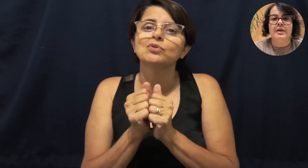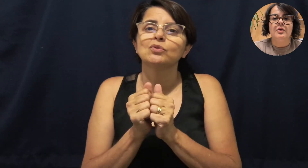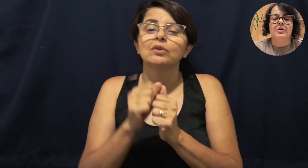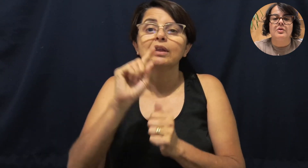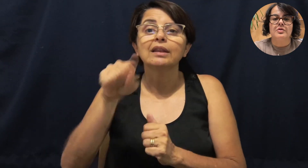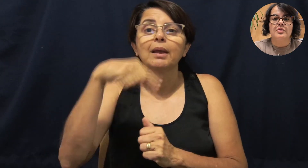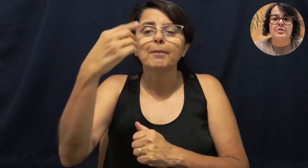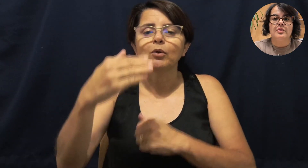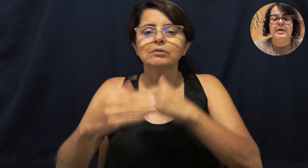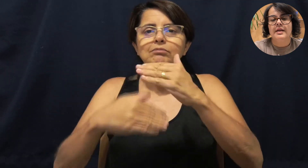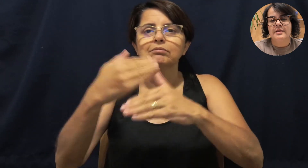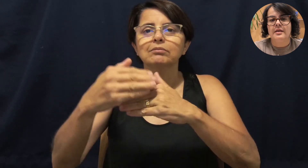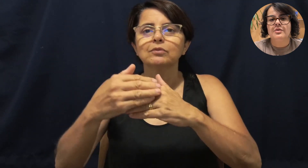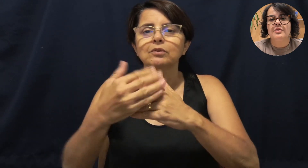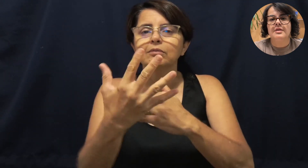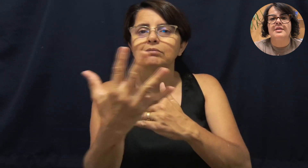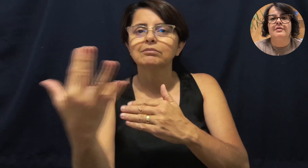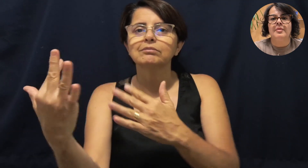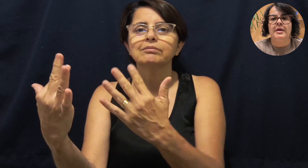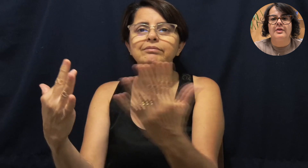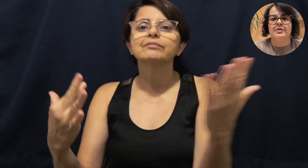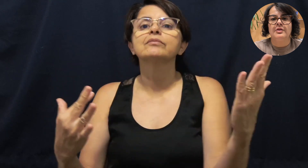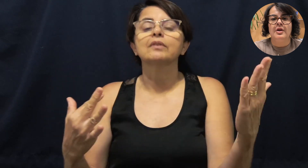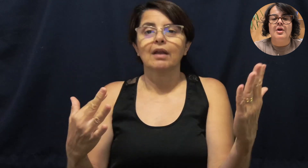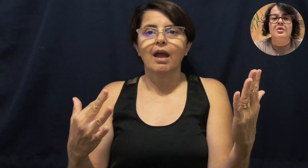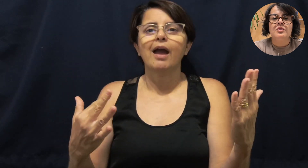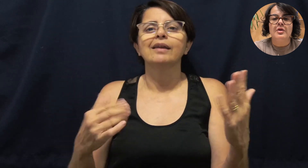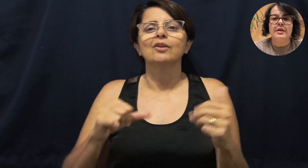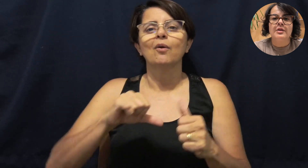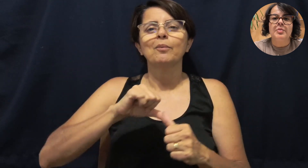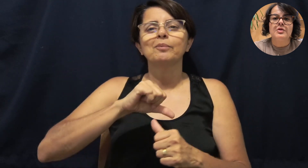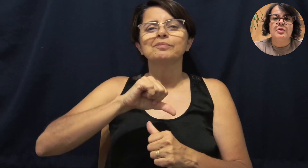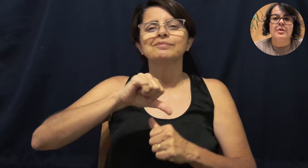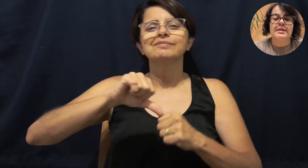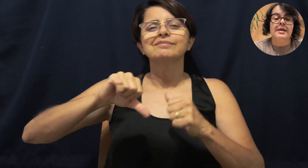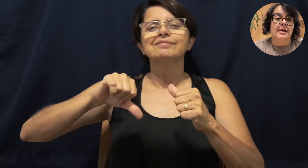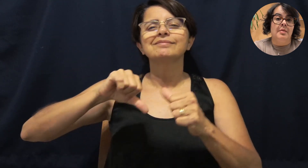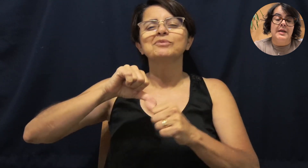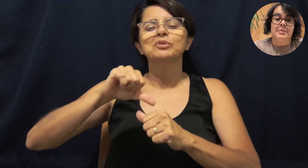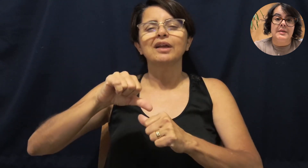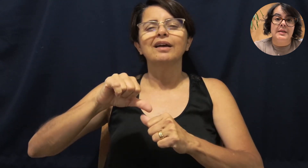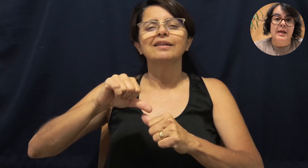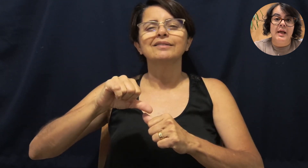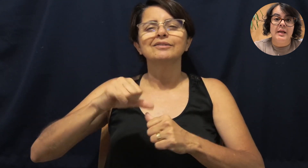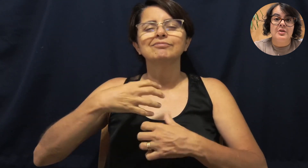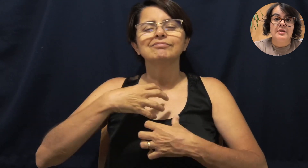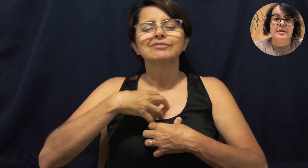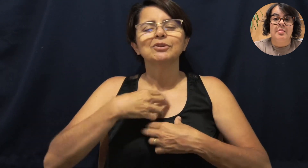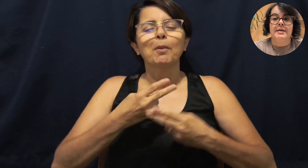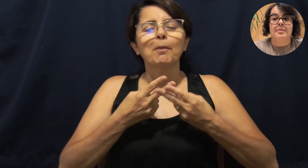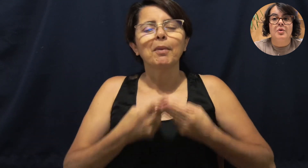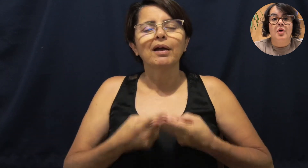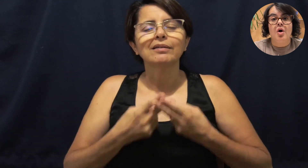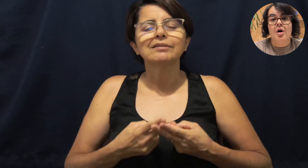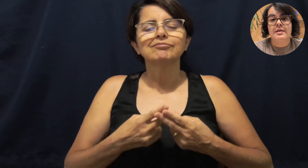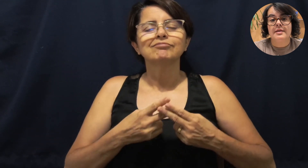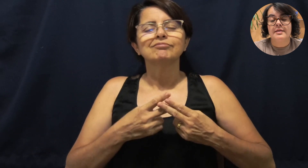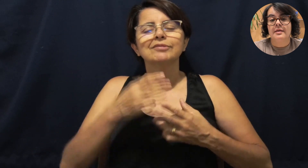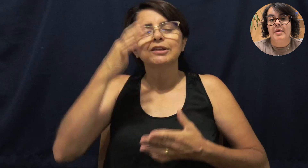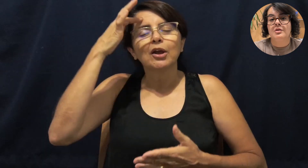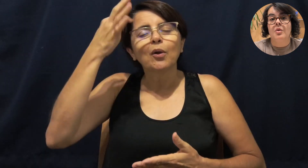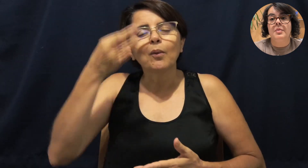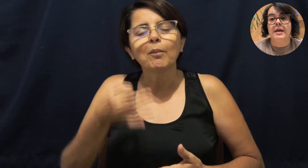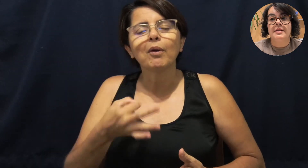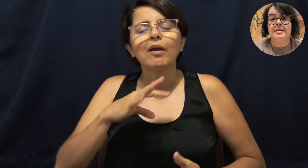convivem conosco, e assim sucessivamente, nos tornando pessoas mais pacientes, mais